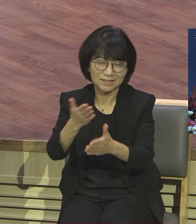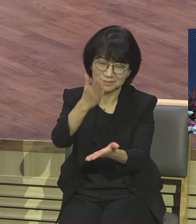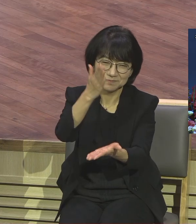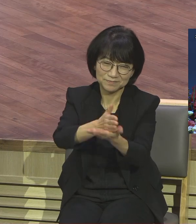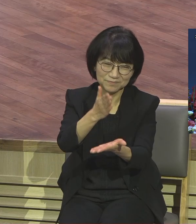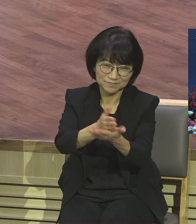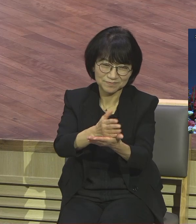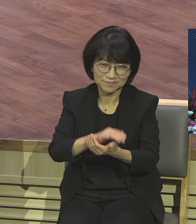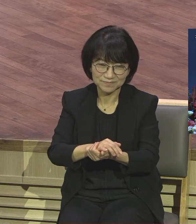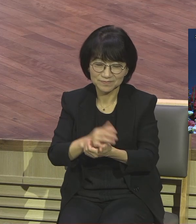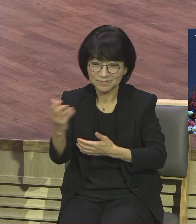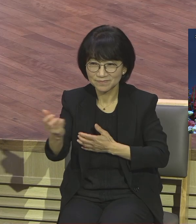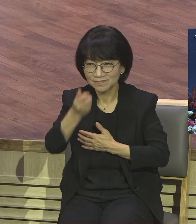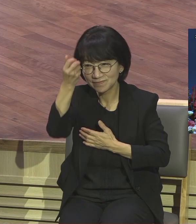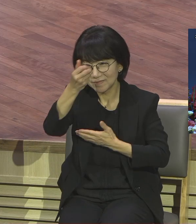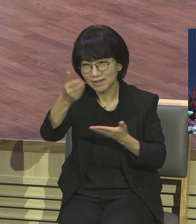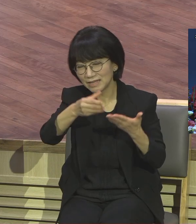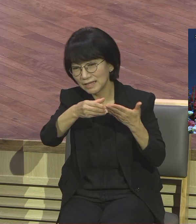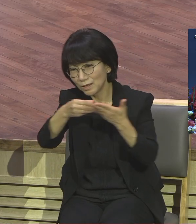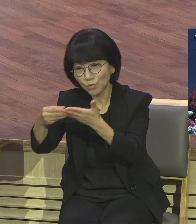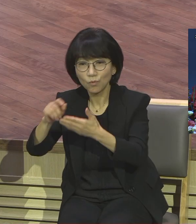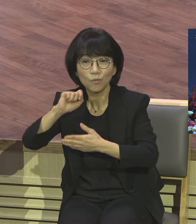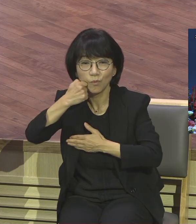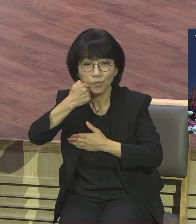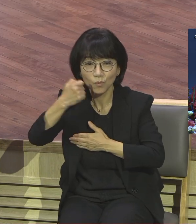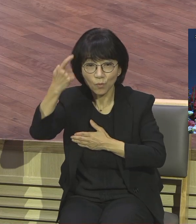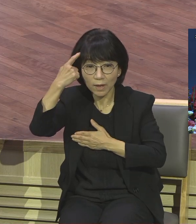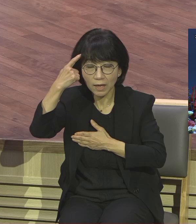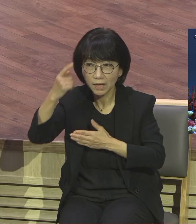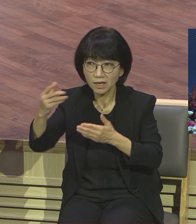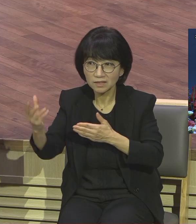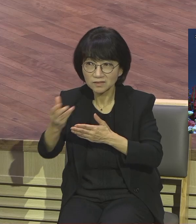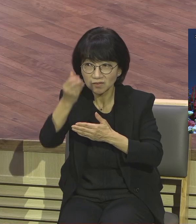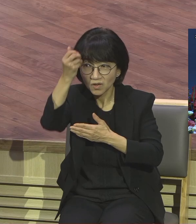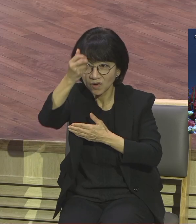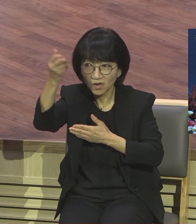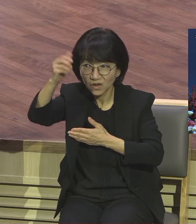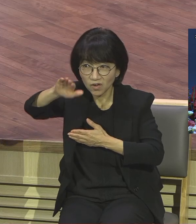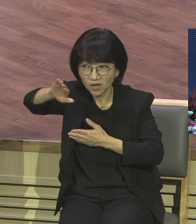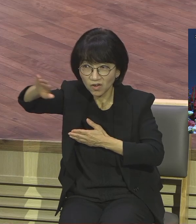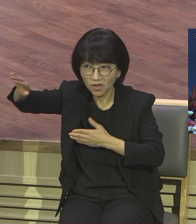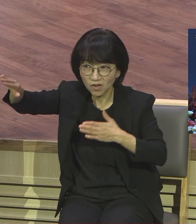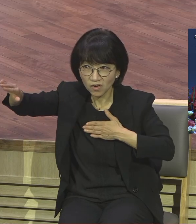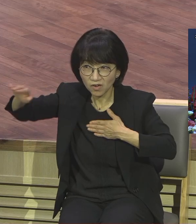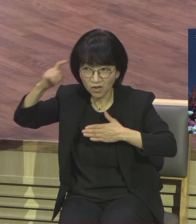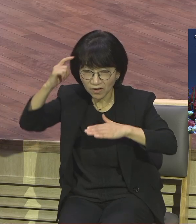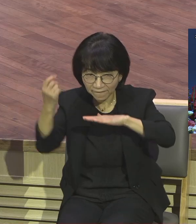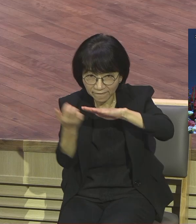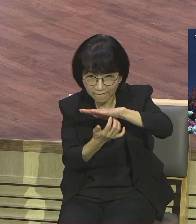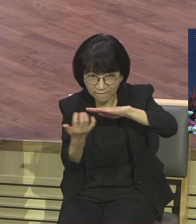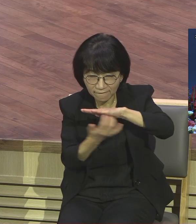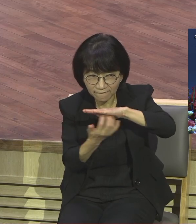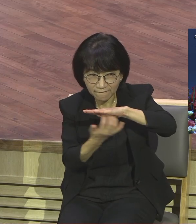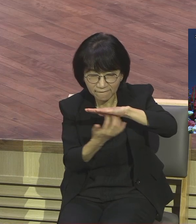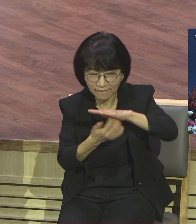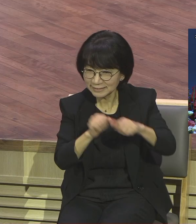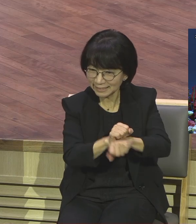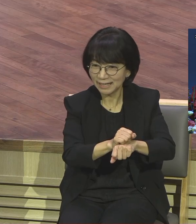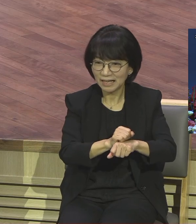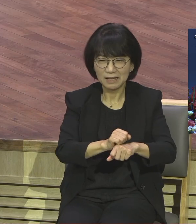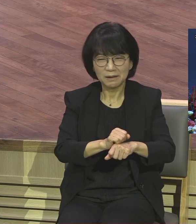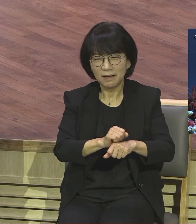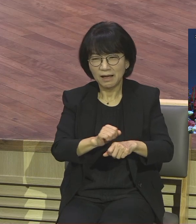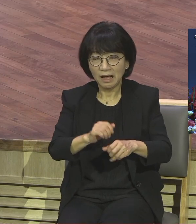사람 성인도 받을 시간이 없겠다. 너무 머리가 좋아가지고. 워낙 머리가 좋아가지고. 하나님 앞에 좀